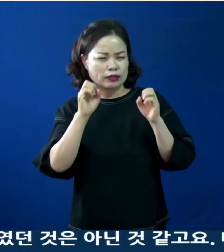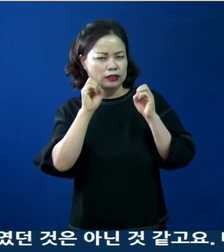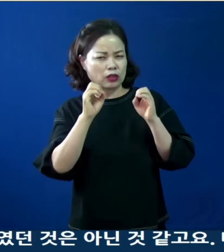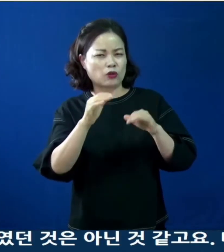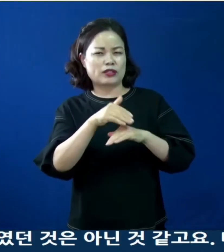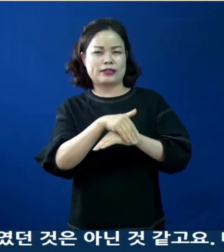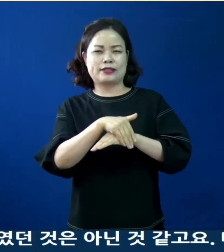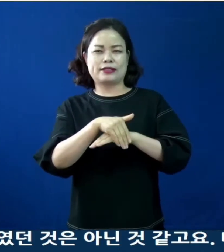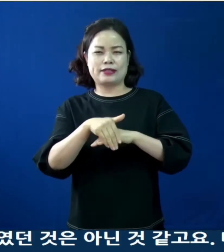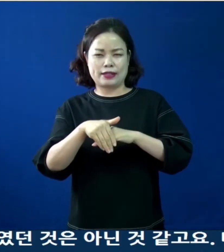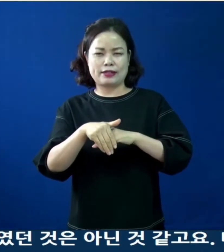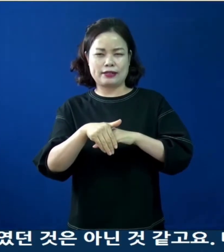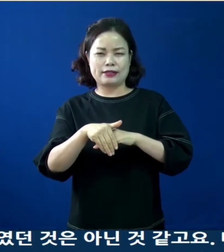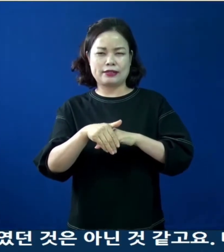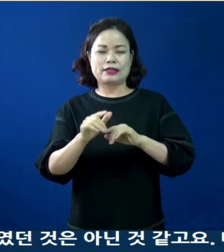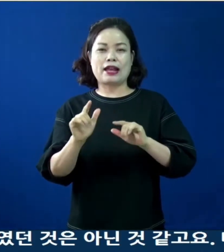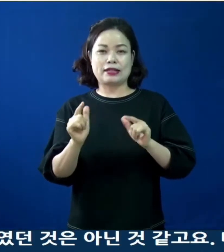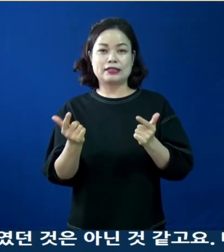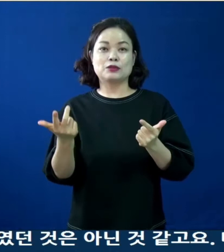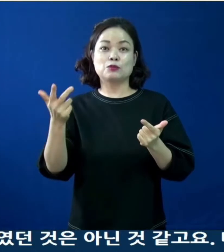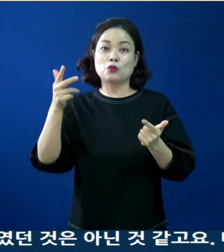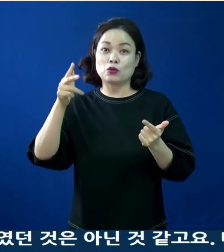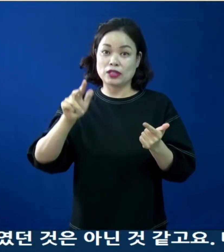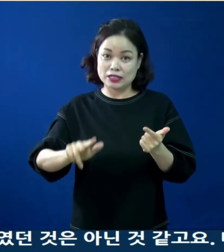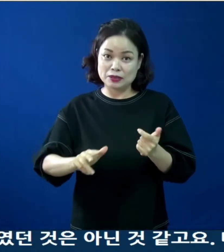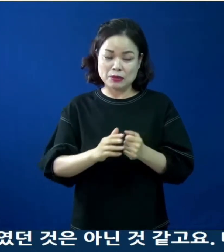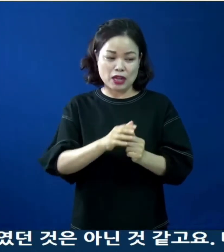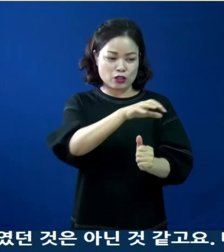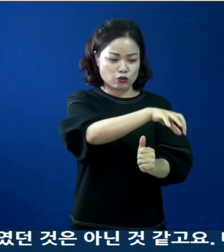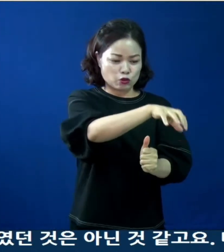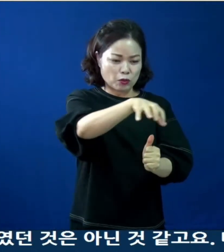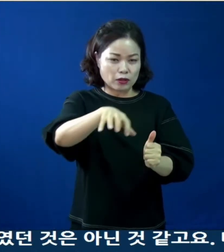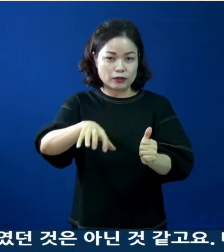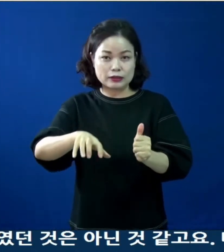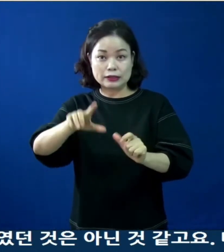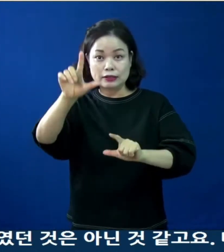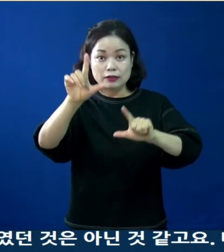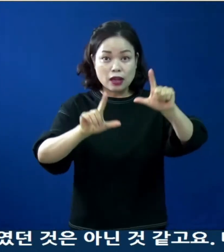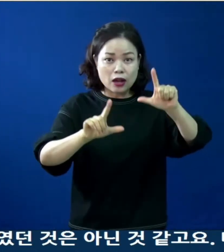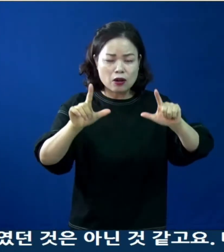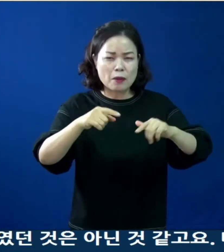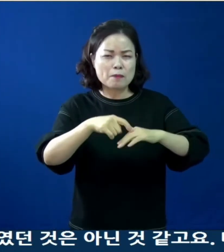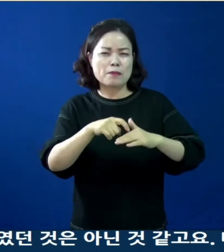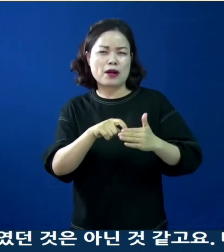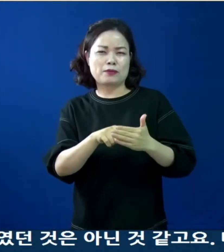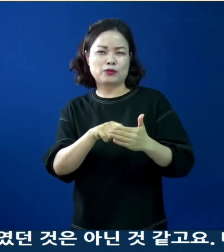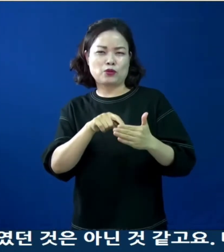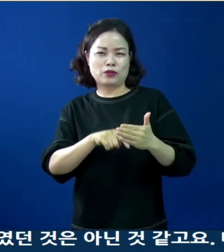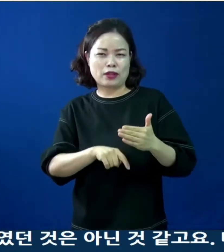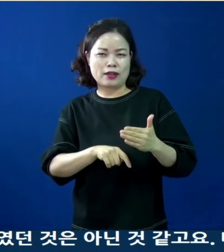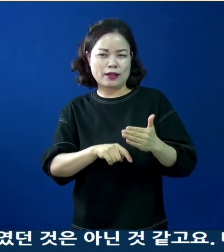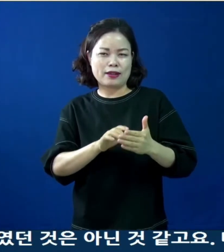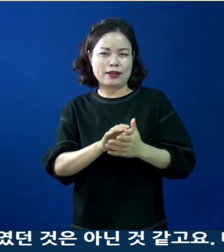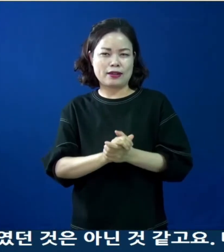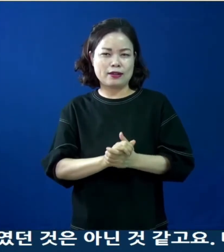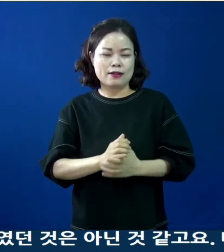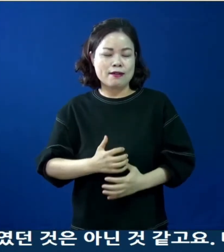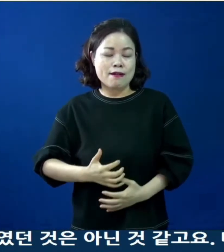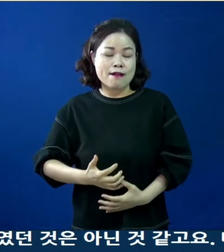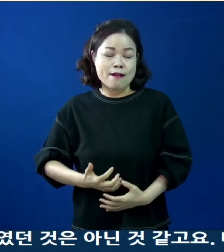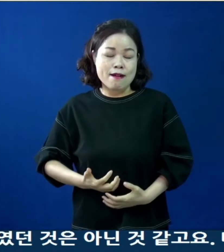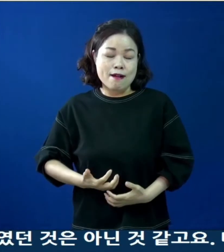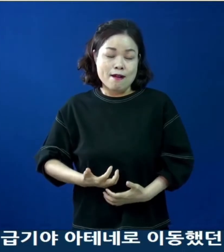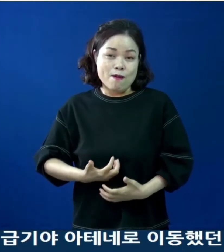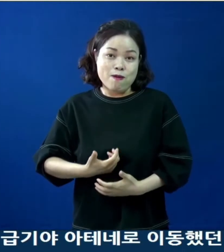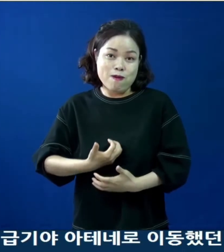생각이 아니었는지도 모르지만 그 주변 상황을 보면서 마음속에 일종의 분노가 일어난